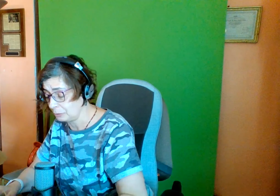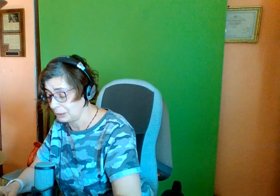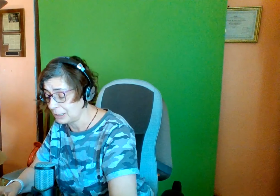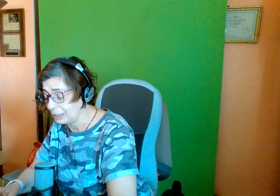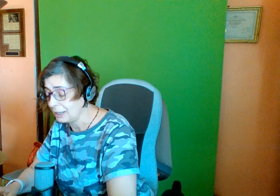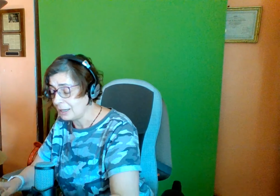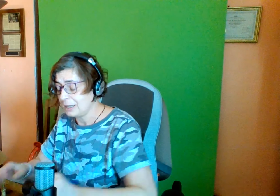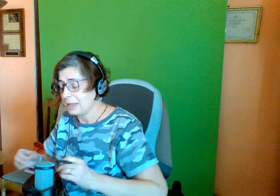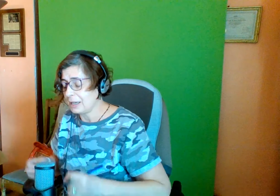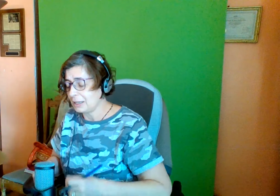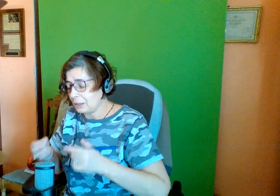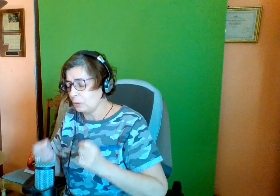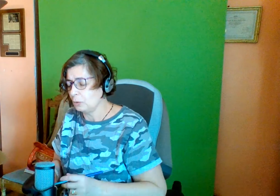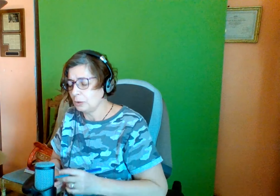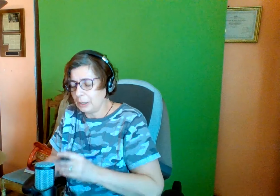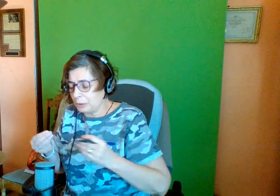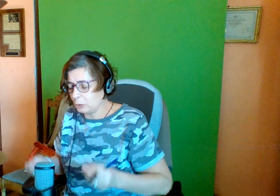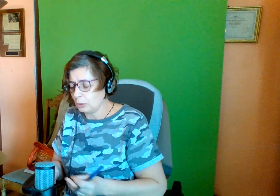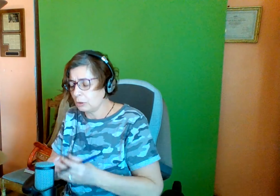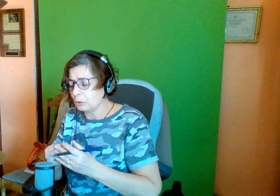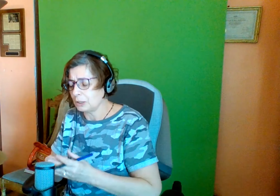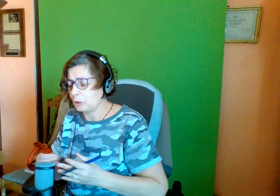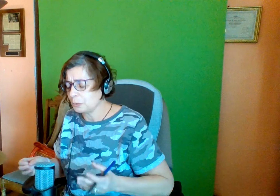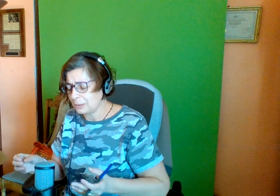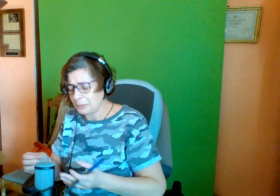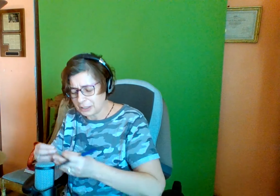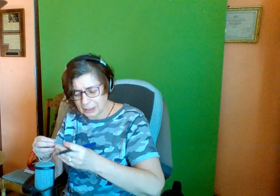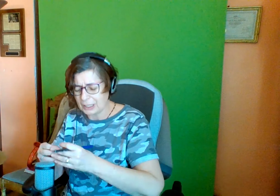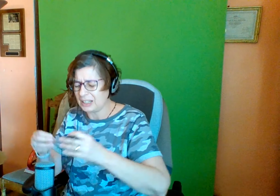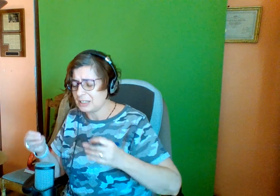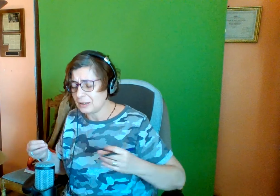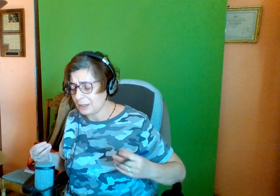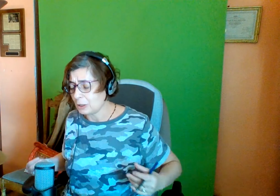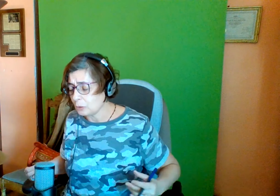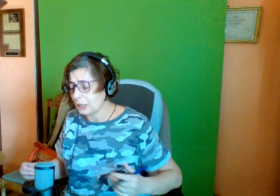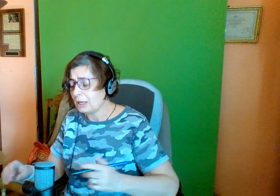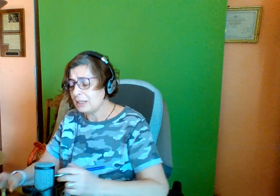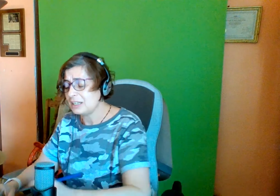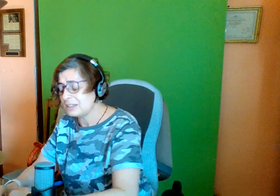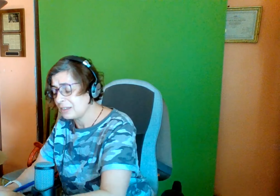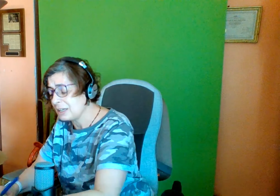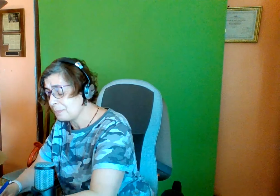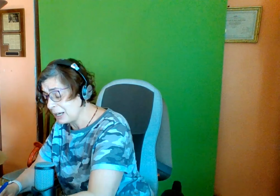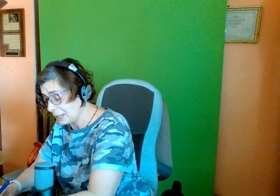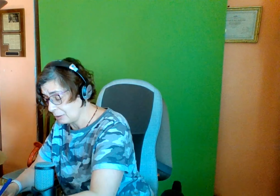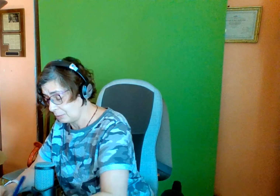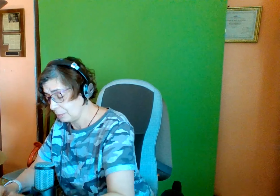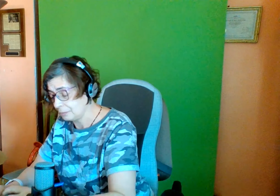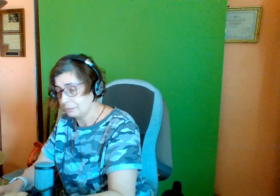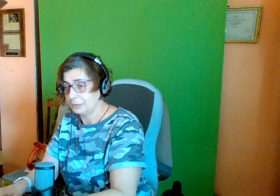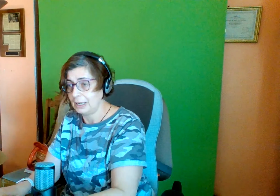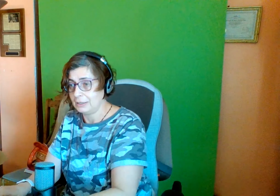de salud mental, y ella quiere un lugar, un entorno donde ellos pueden percibir y recibir ayuda sin sentir